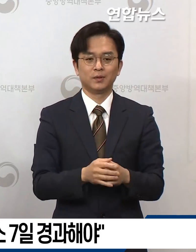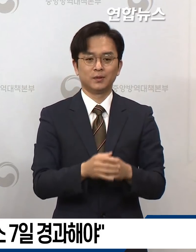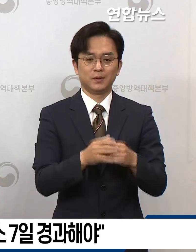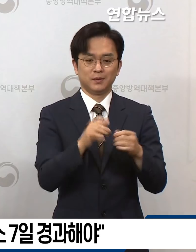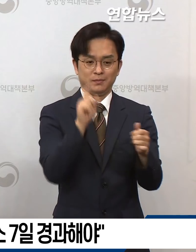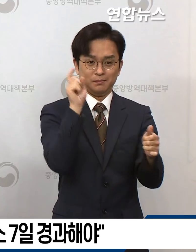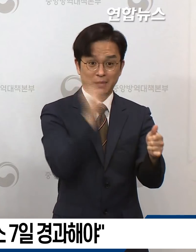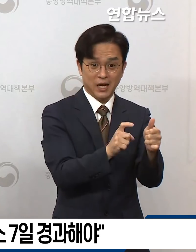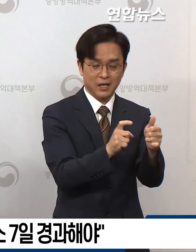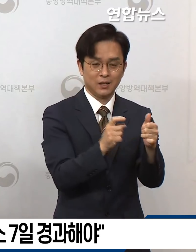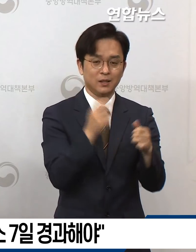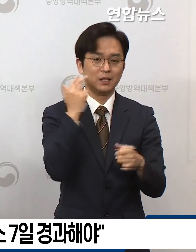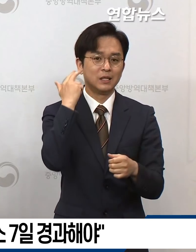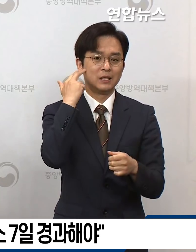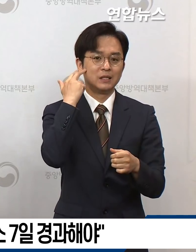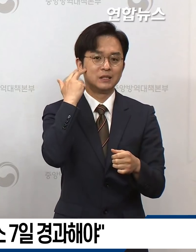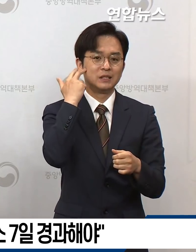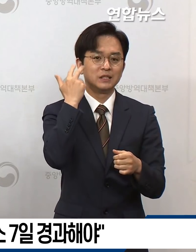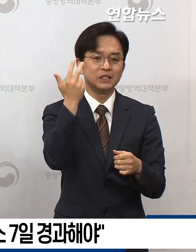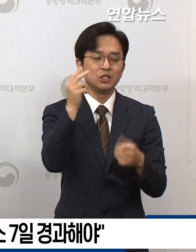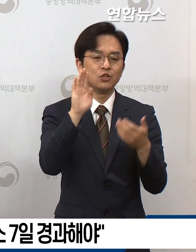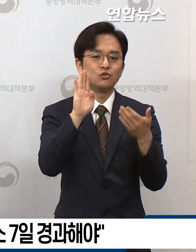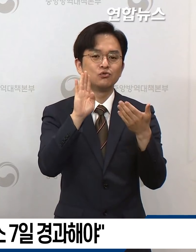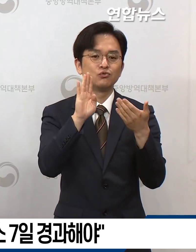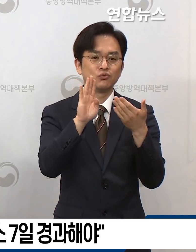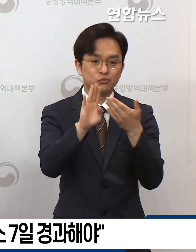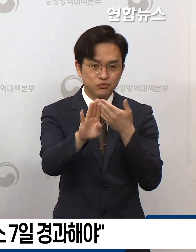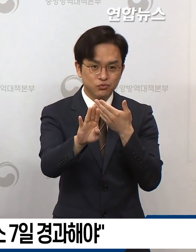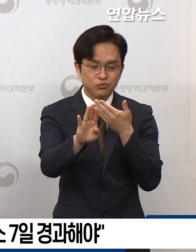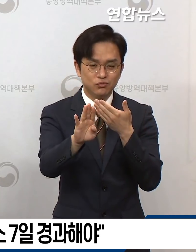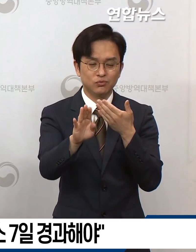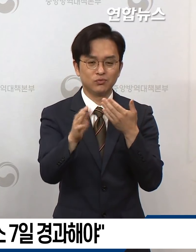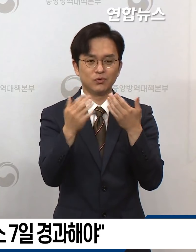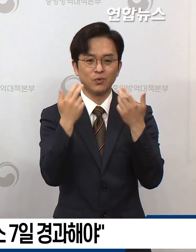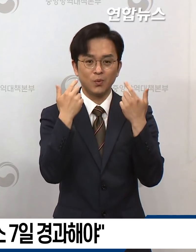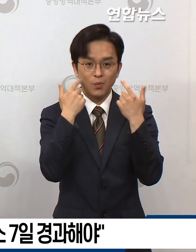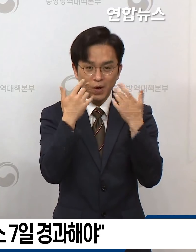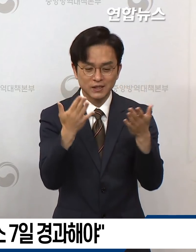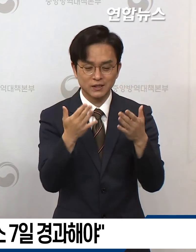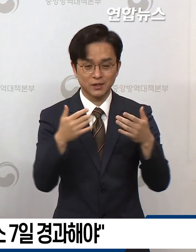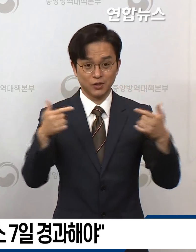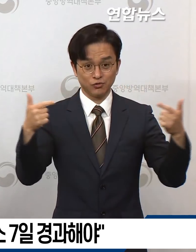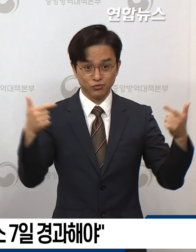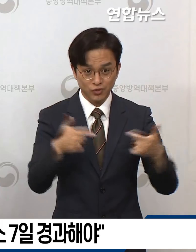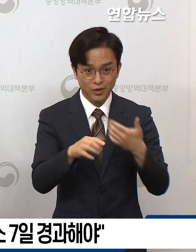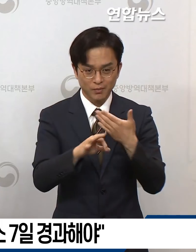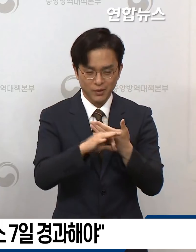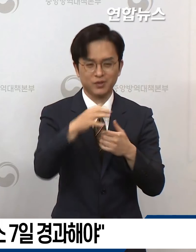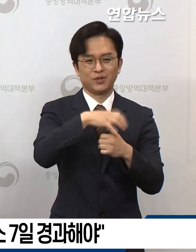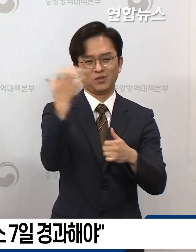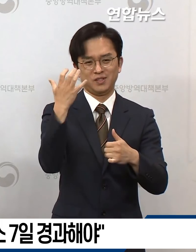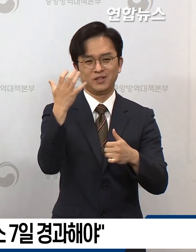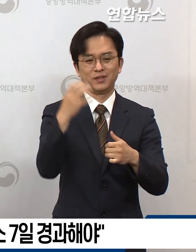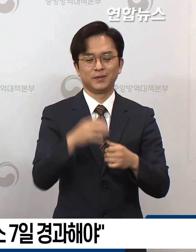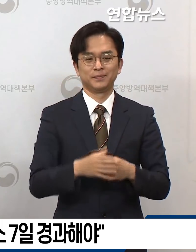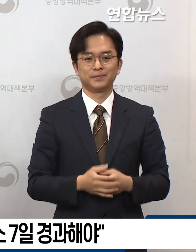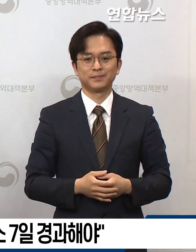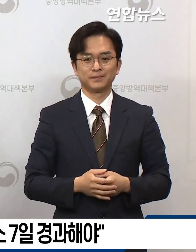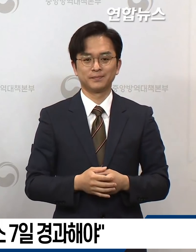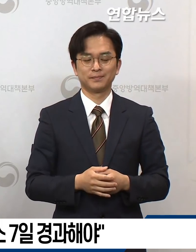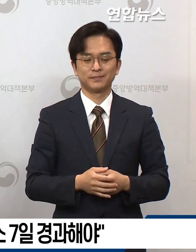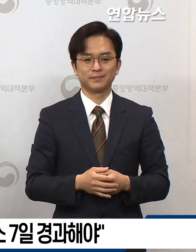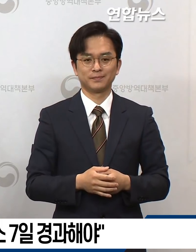발병한 후에 7일이 경과되어야 이런 기준을 충족하면 격리 해제할 수 있도록 하여 조기에